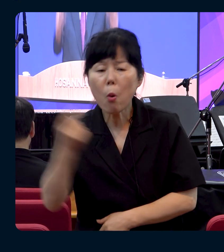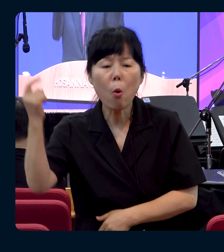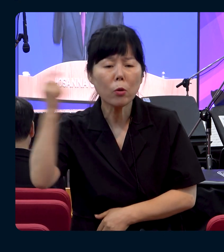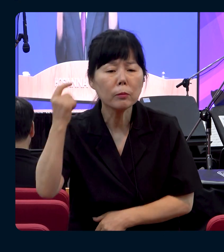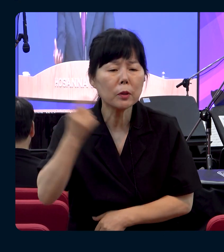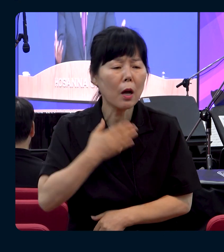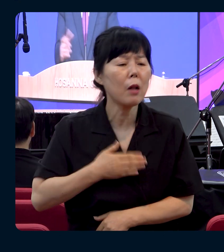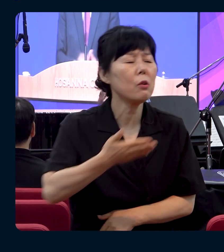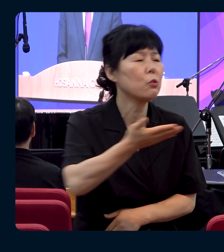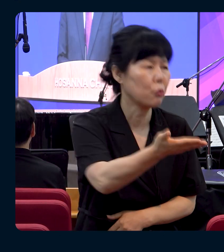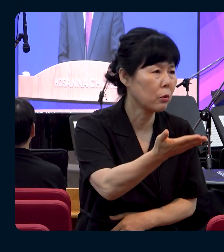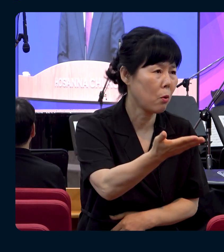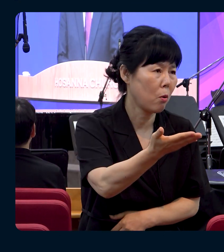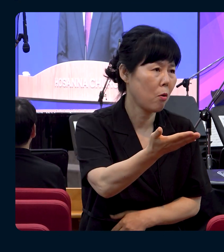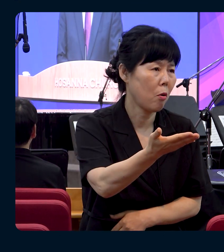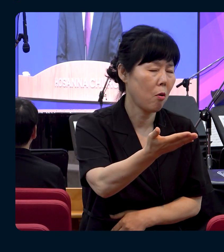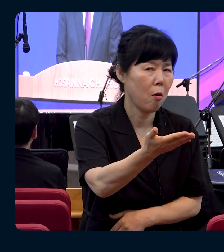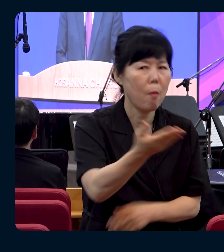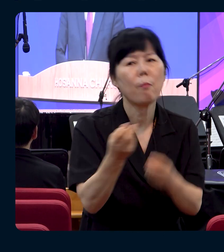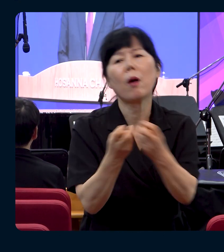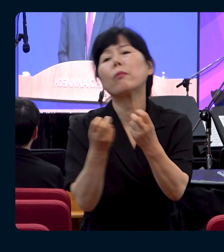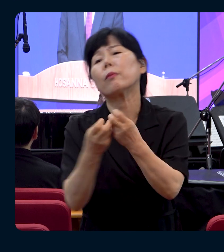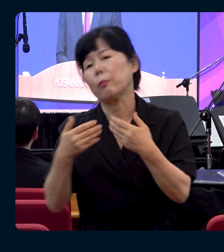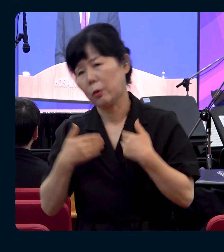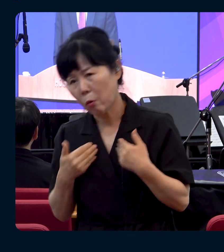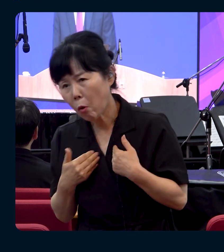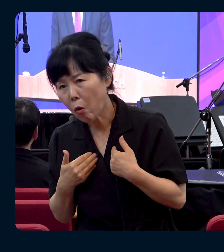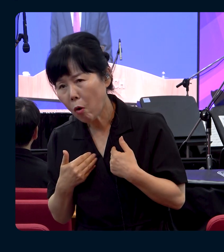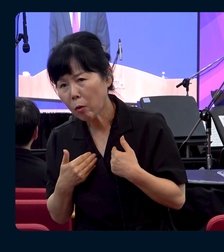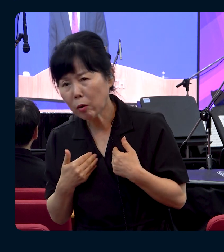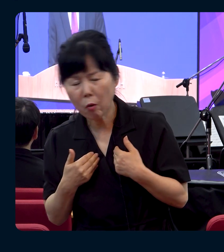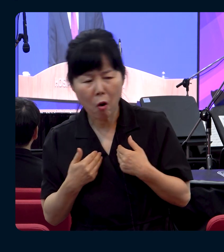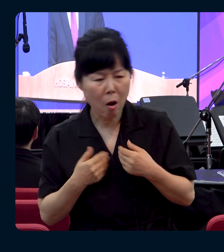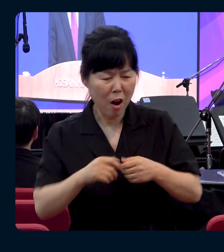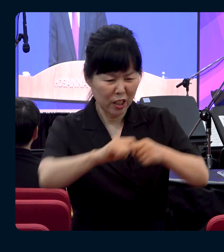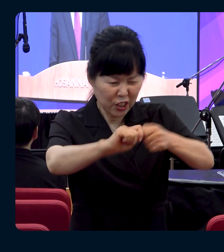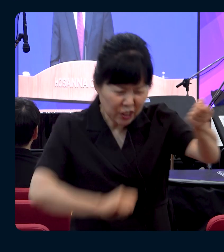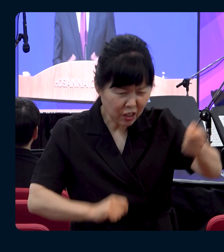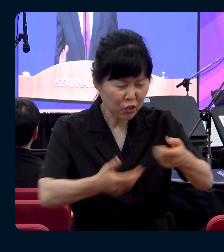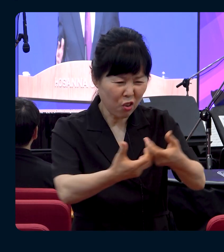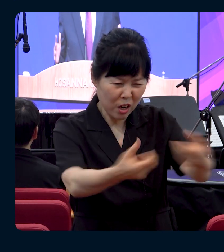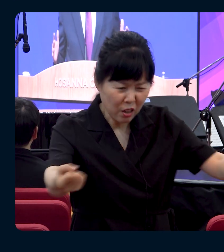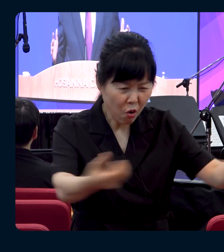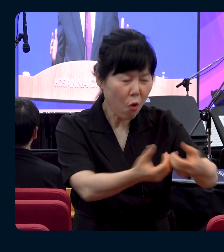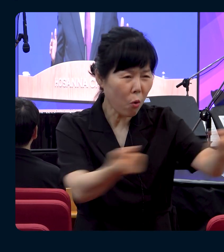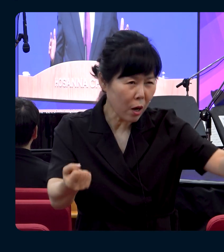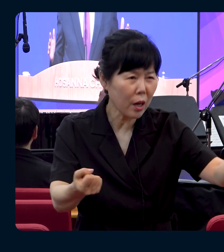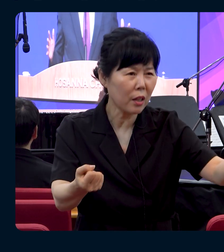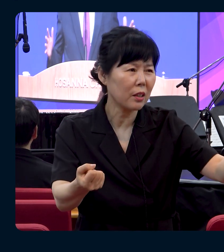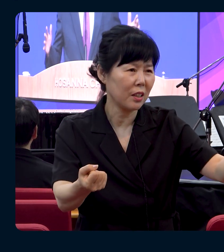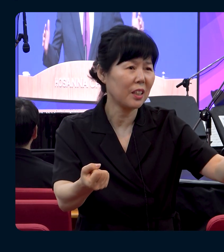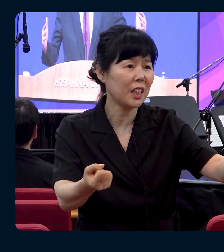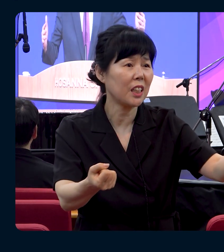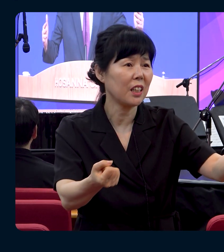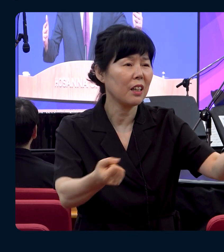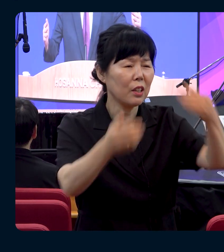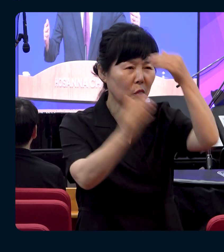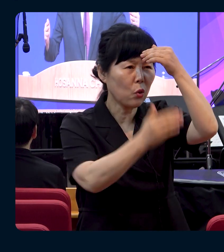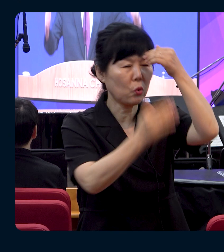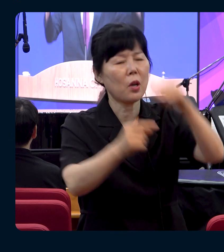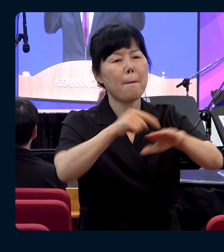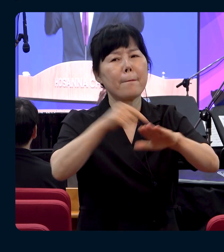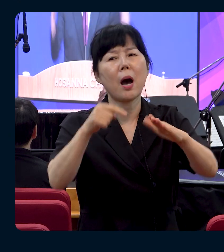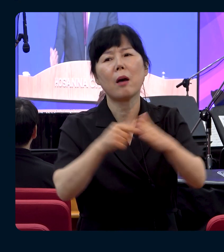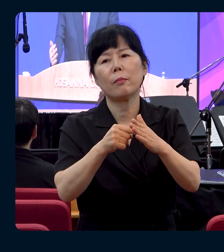보여줄 수 있는, 그리고 갈라지고 흔들리는 그 모든 사람들의 마음을 붙잡을 수